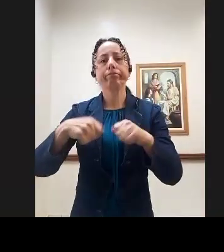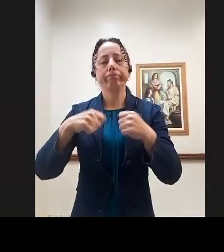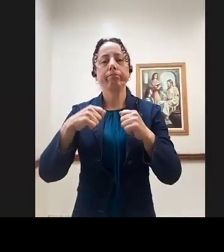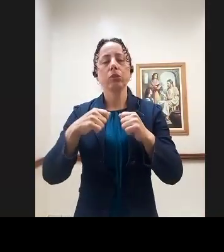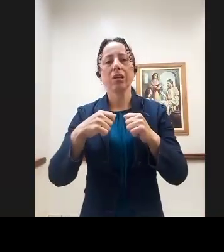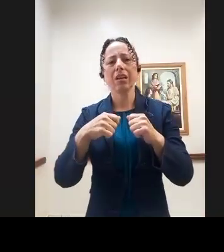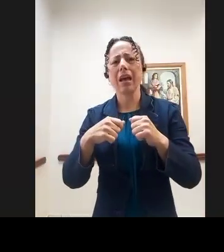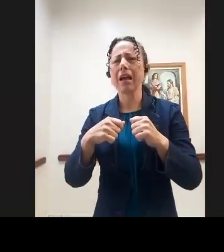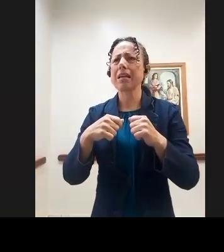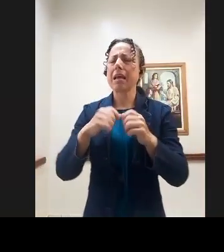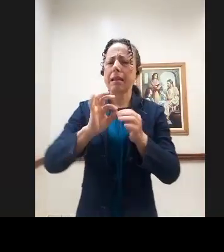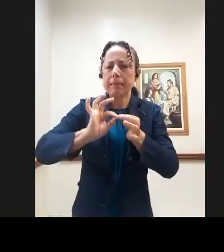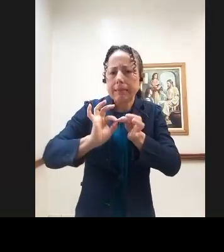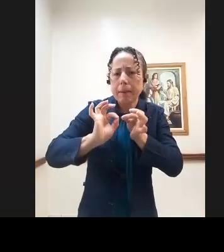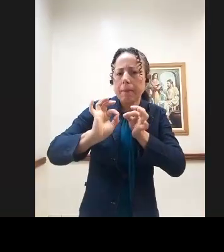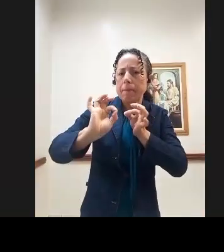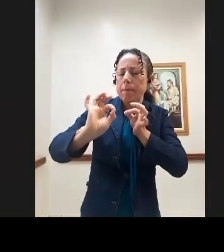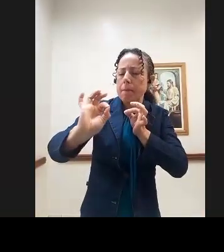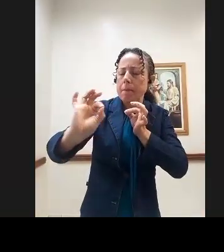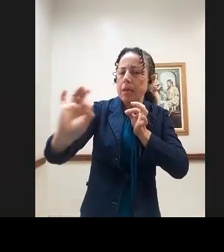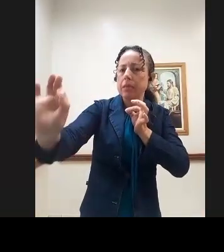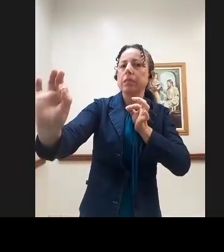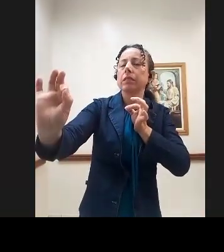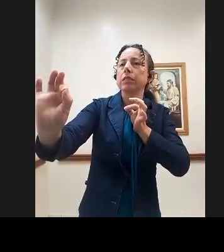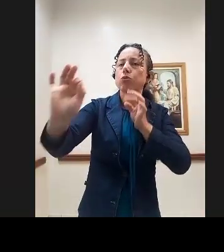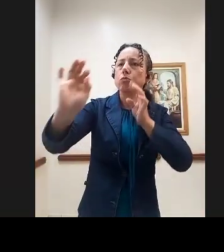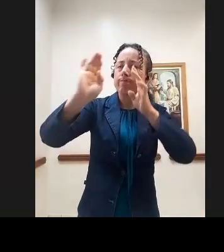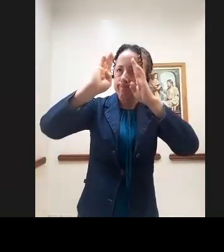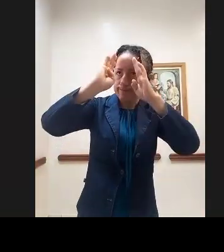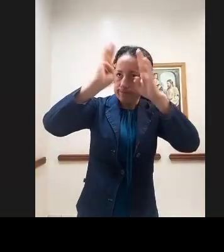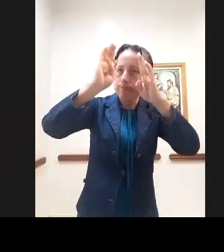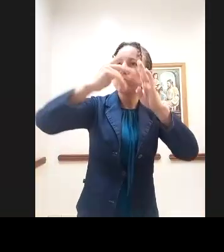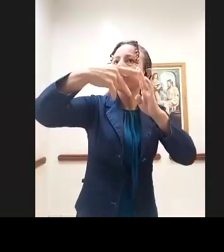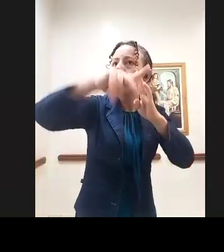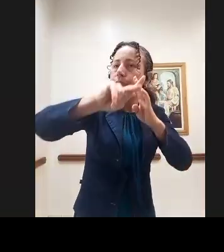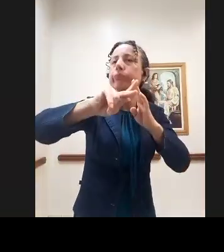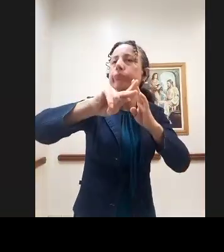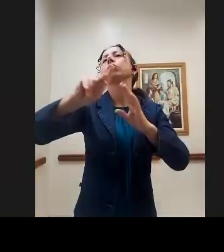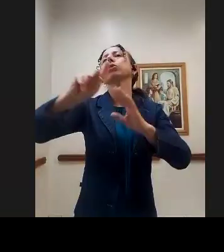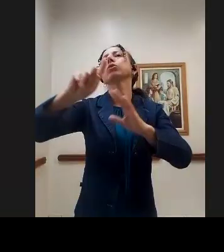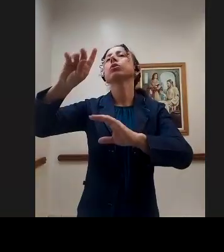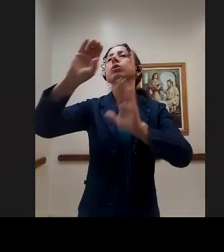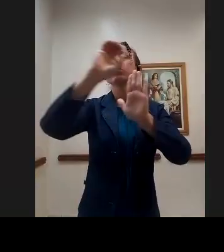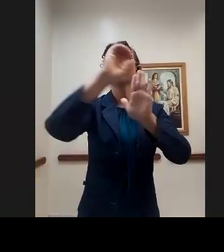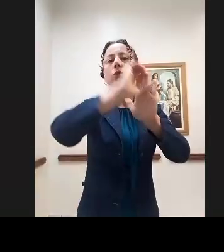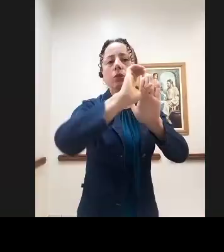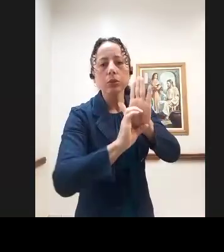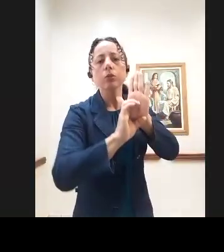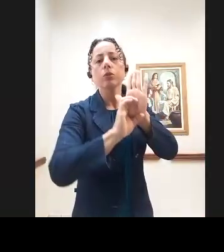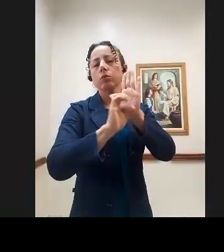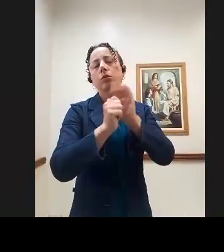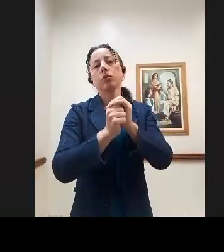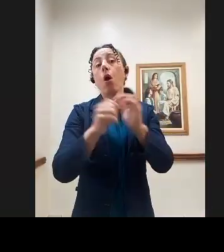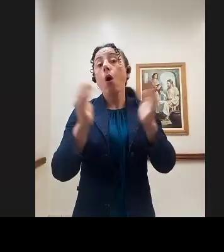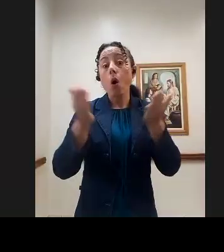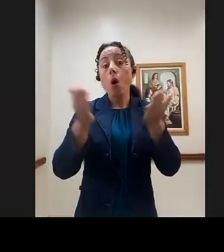fazemos por onde guardar os mandamentos dele. E hoje eu tenho a oportunidade